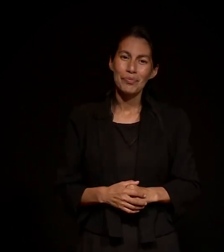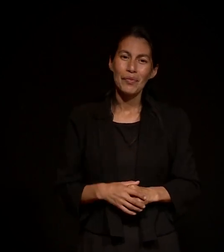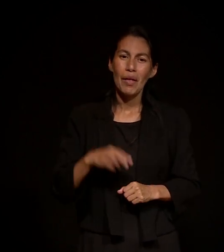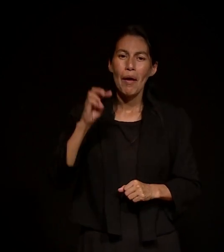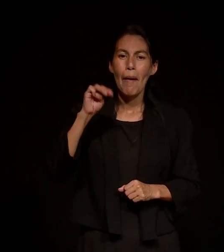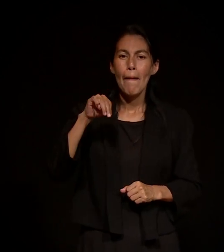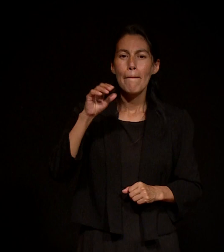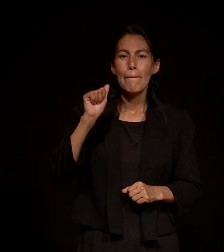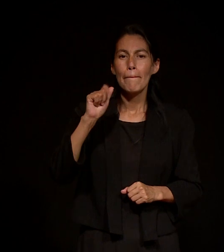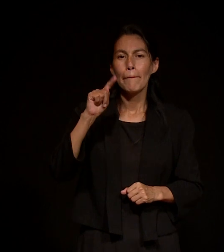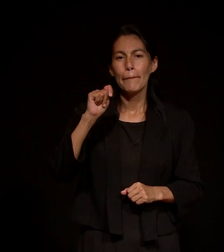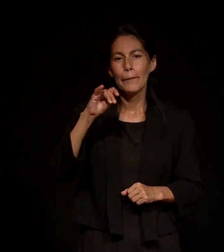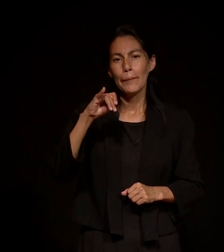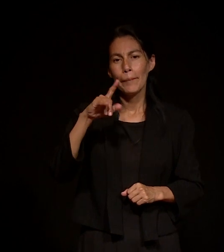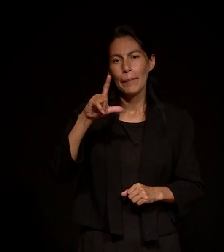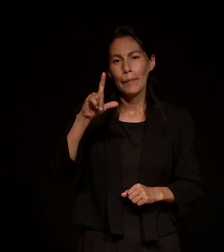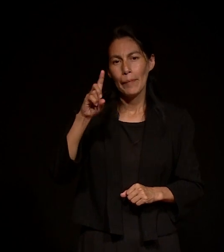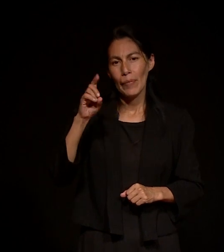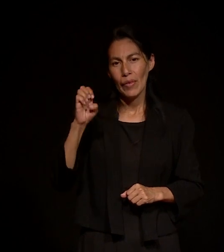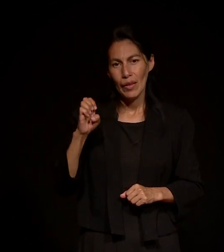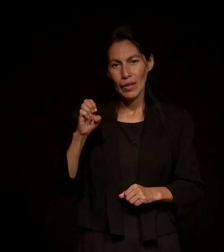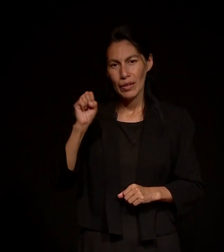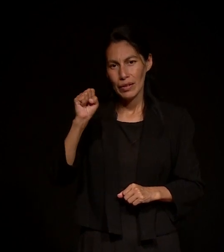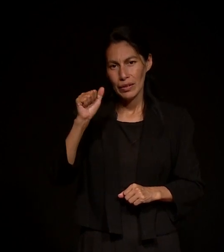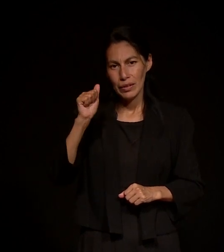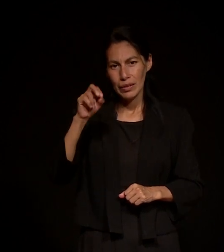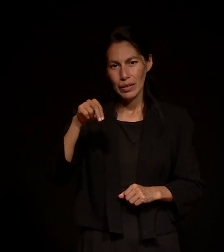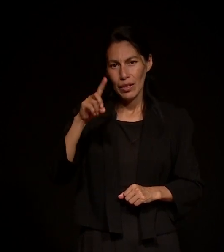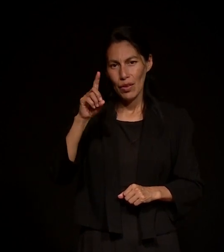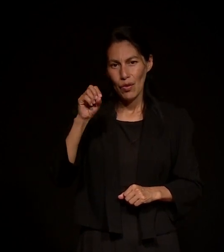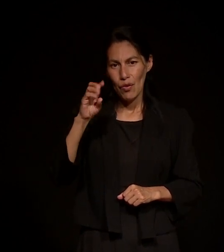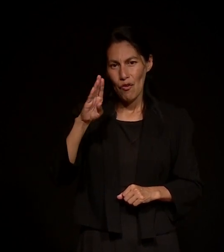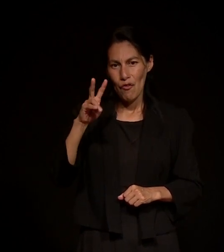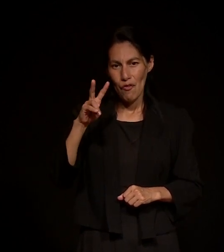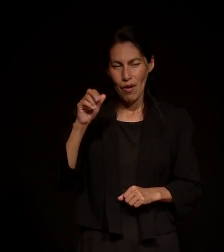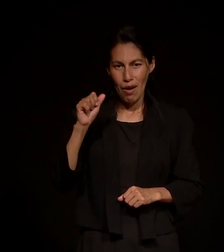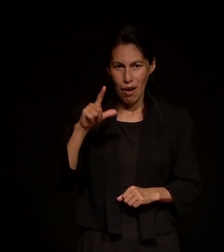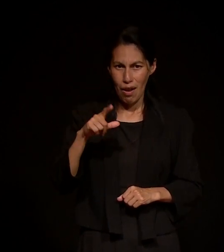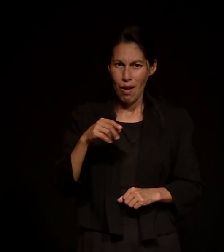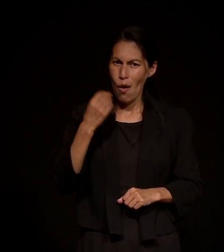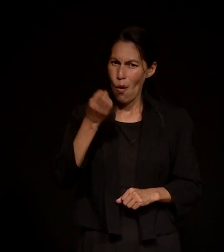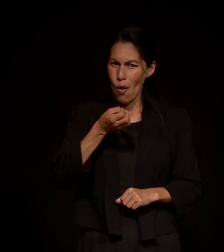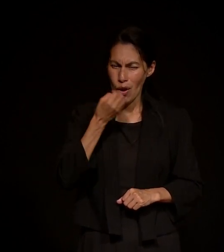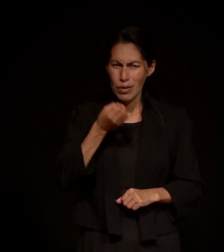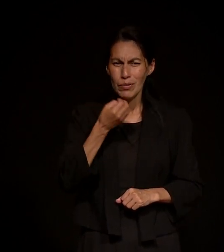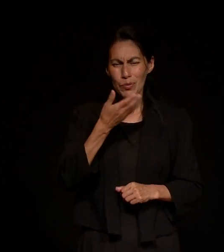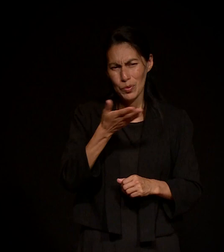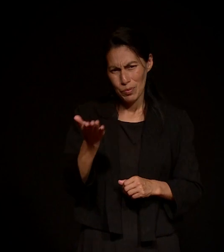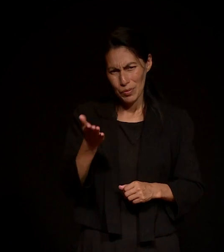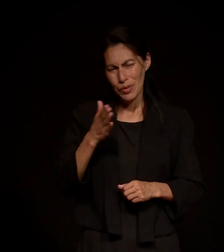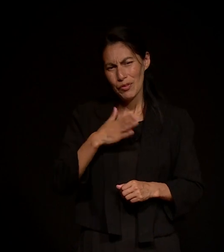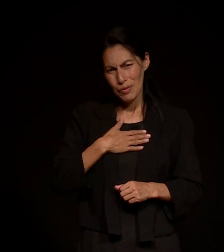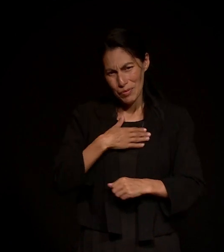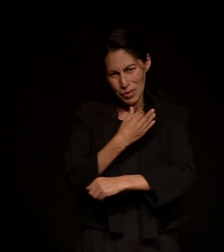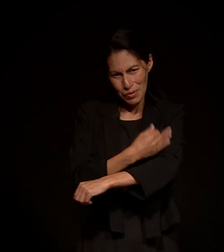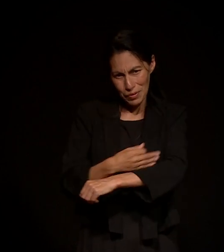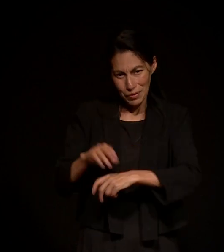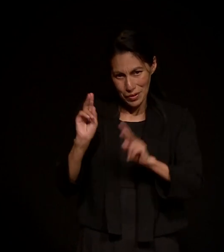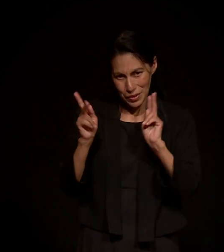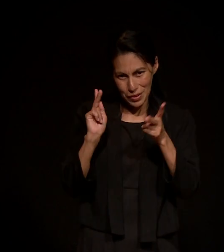él. Matilde Sandoval, saludos a los pequeños. Dios les bendiga. Oren por mi familia de